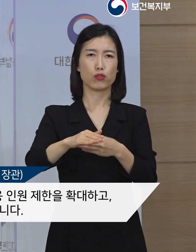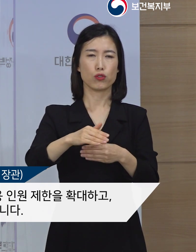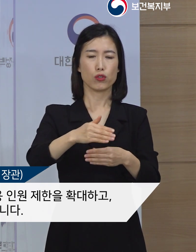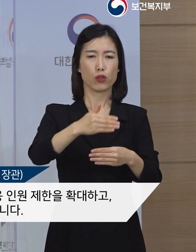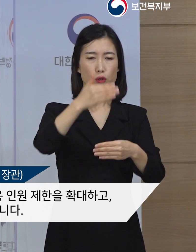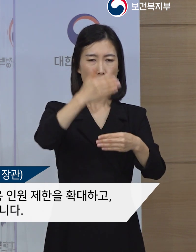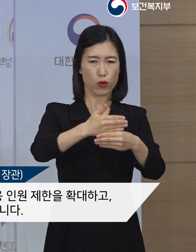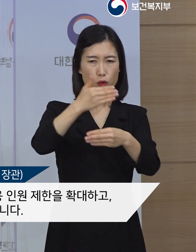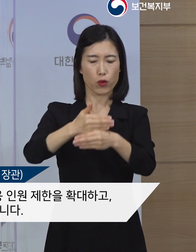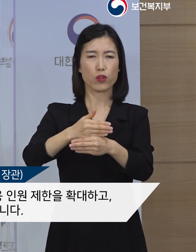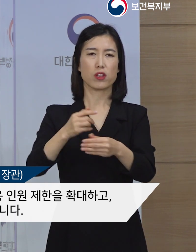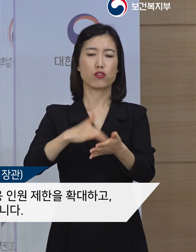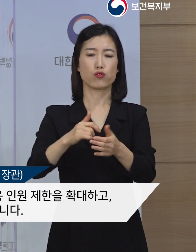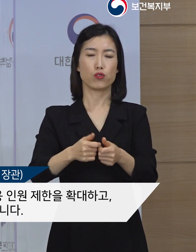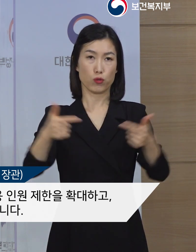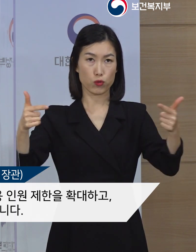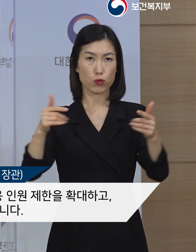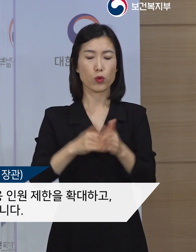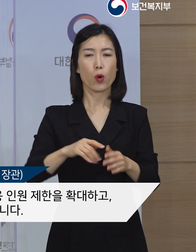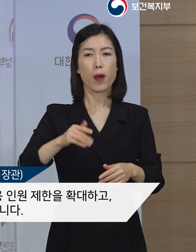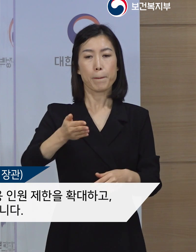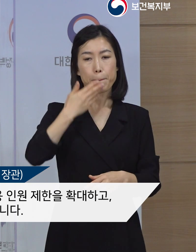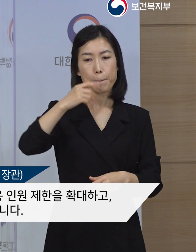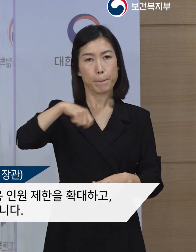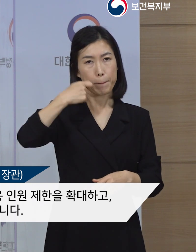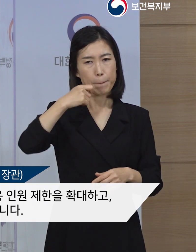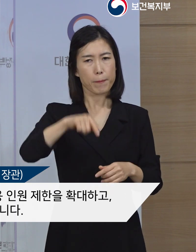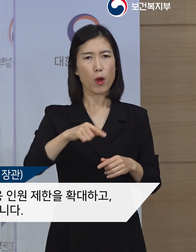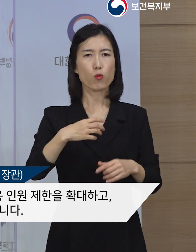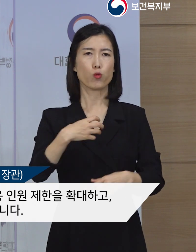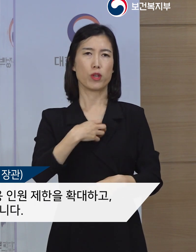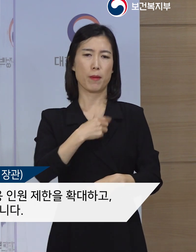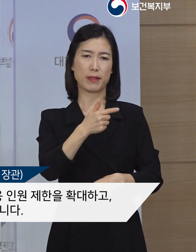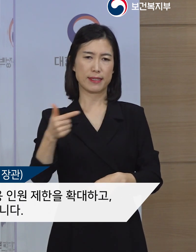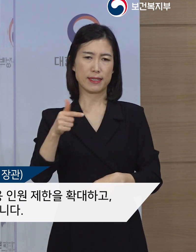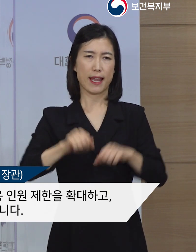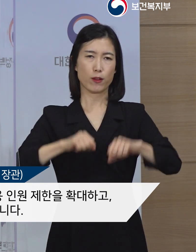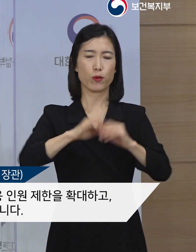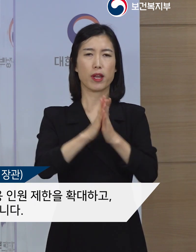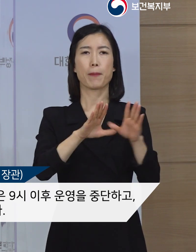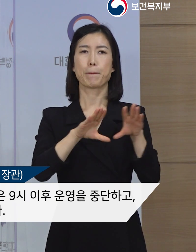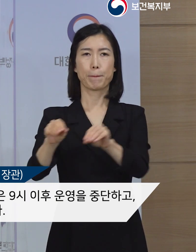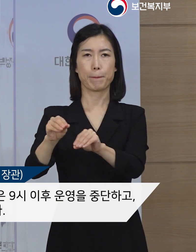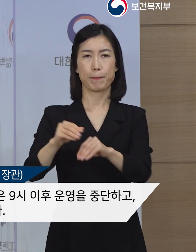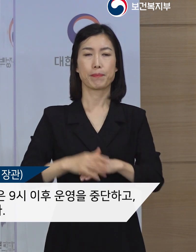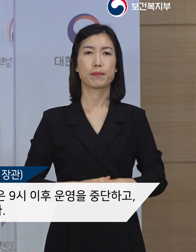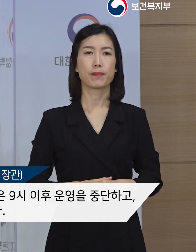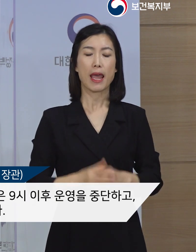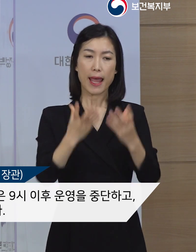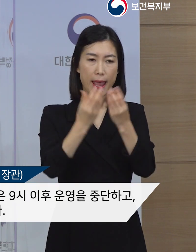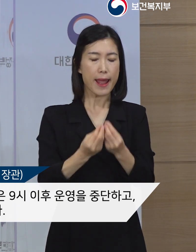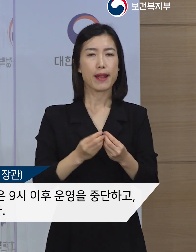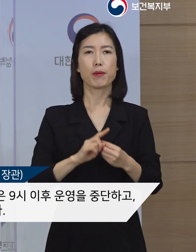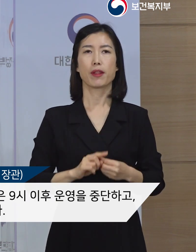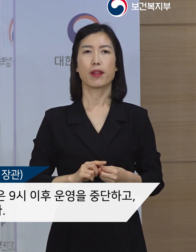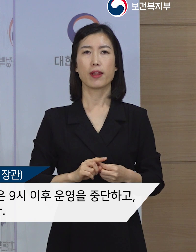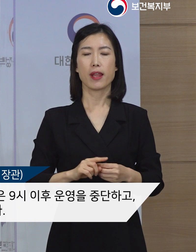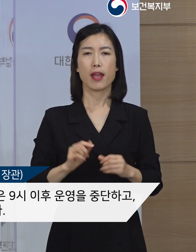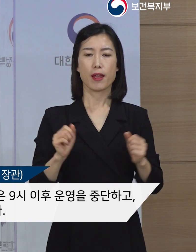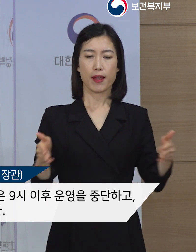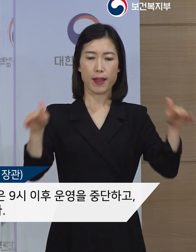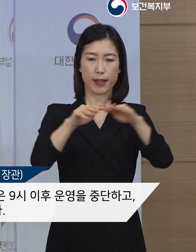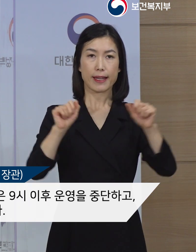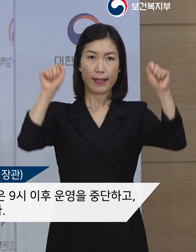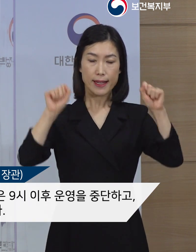제한을 확대하고 음식 섭취와 같이 위험도 높은 활동을 금지합니다. 예를 들어